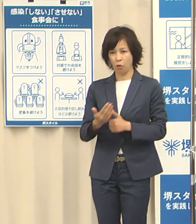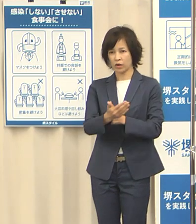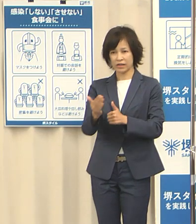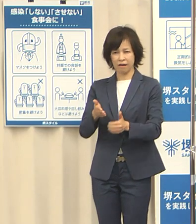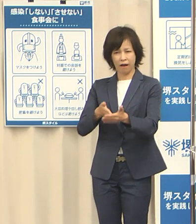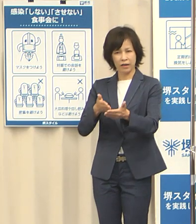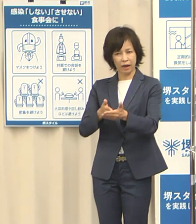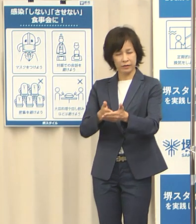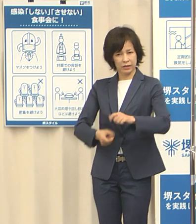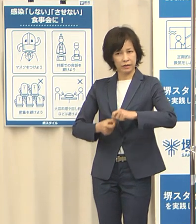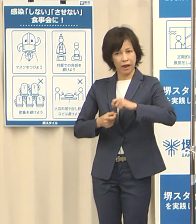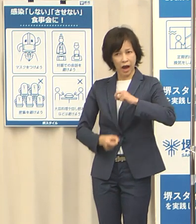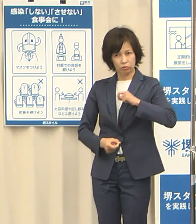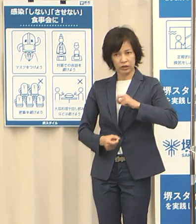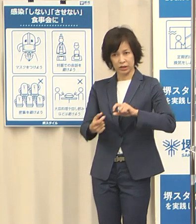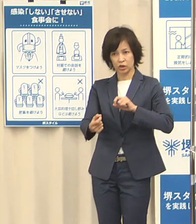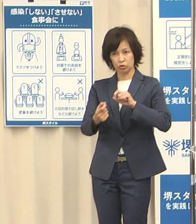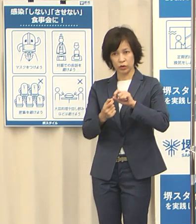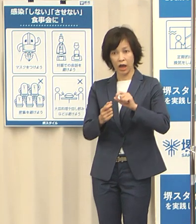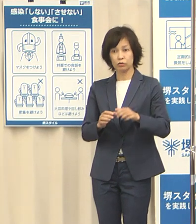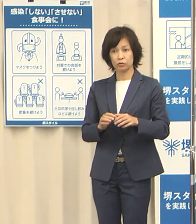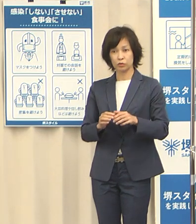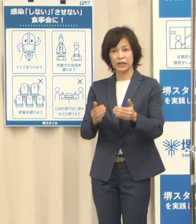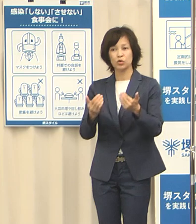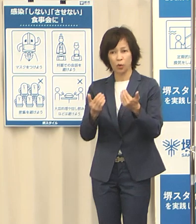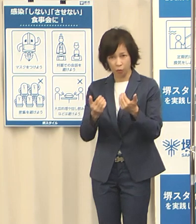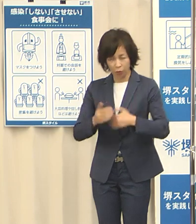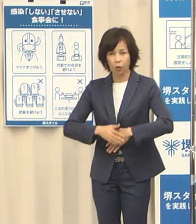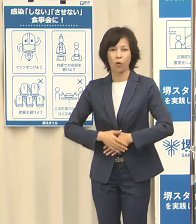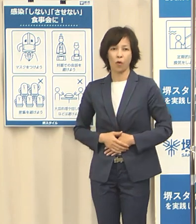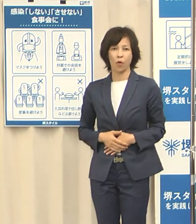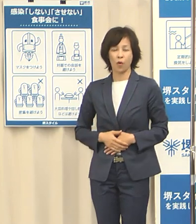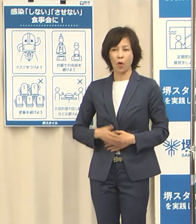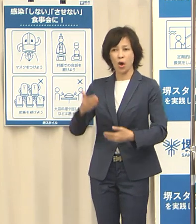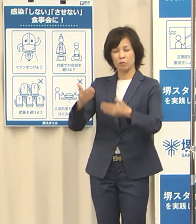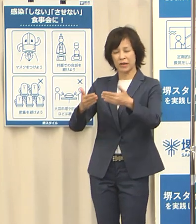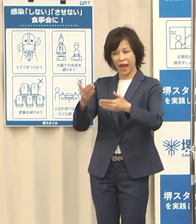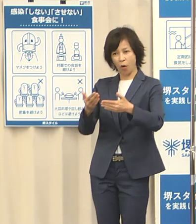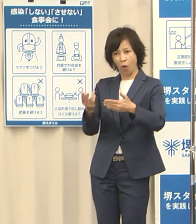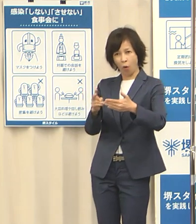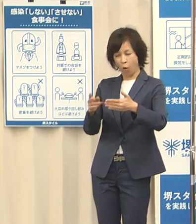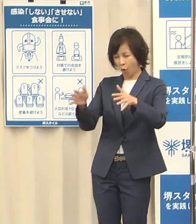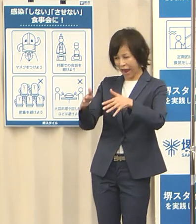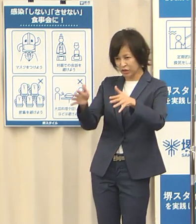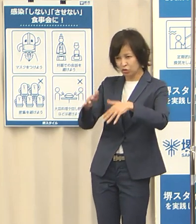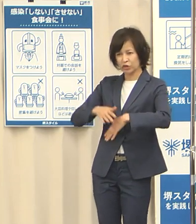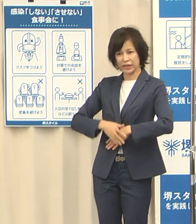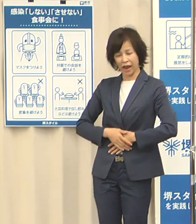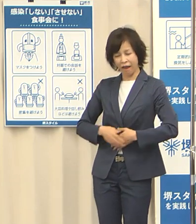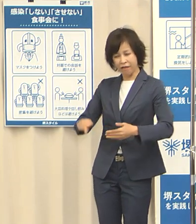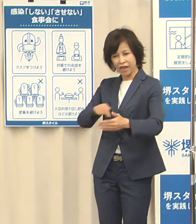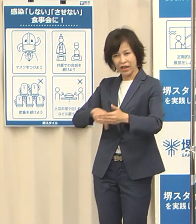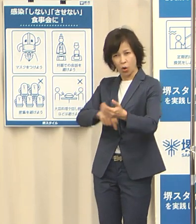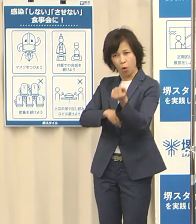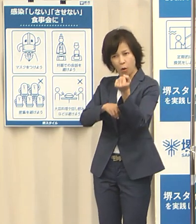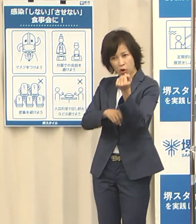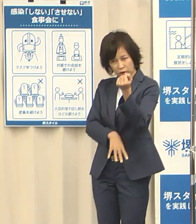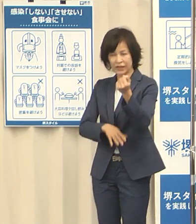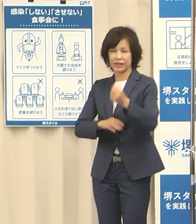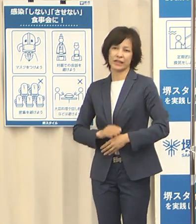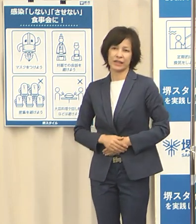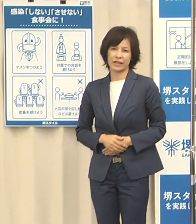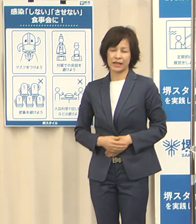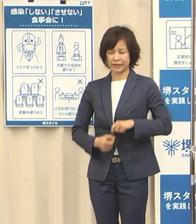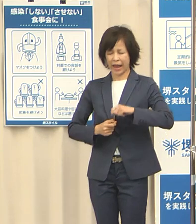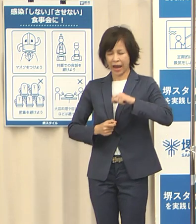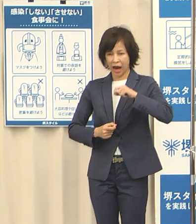に伝えなくてはいけないというところから、ビデオを編集してその内容をもとに正確に通訳を